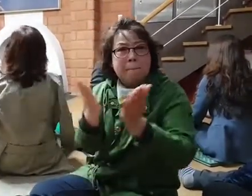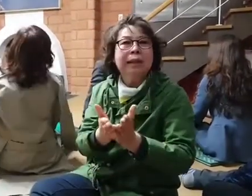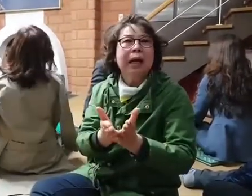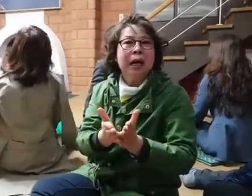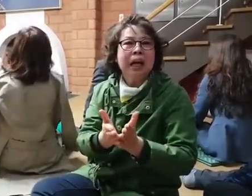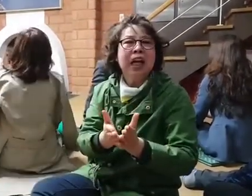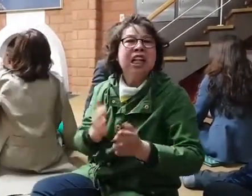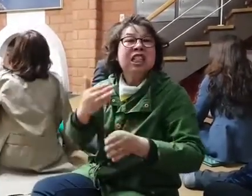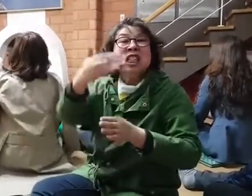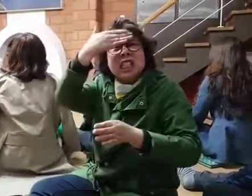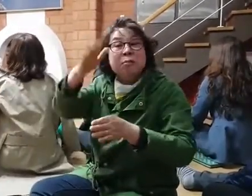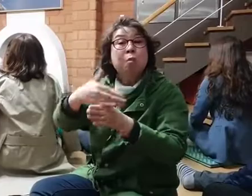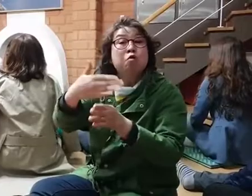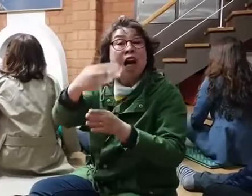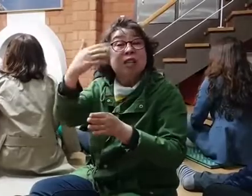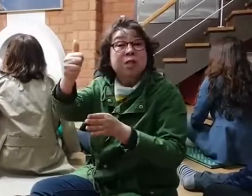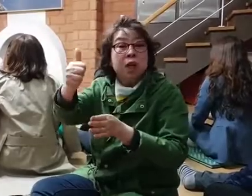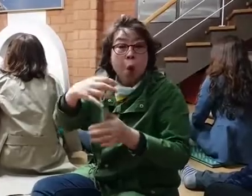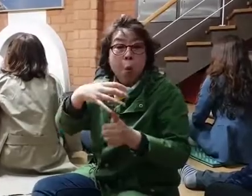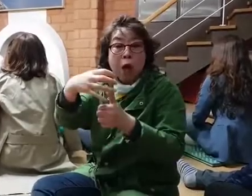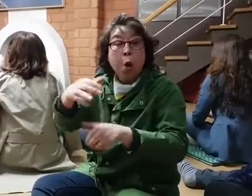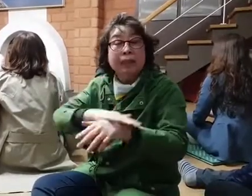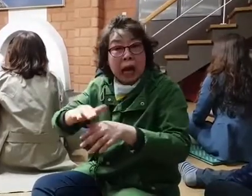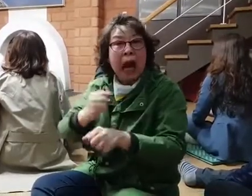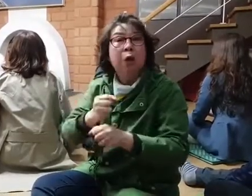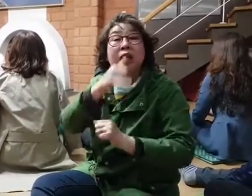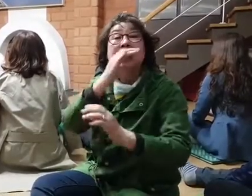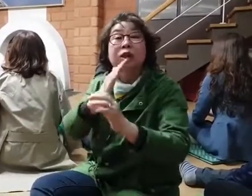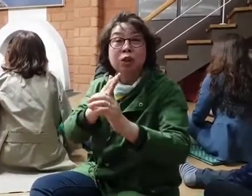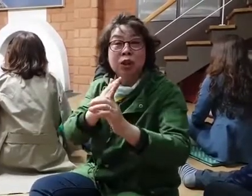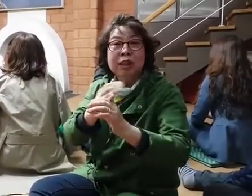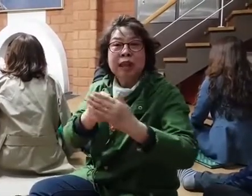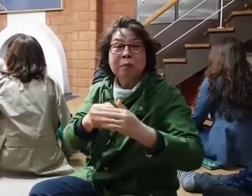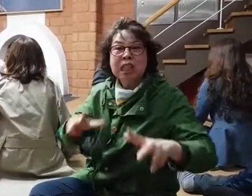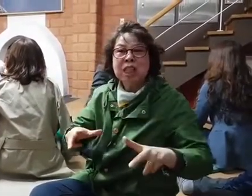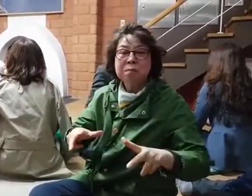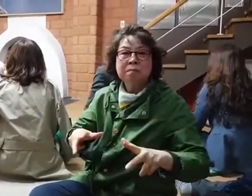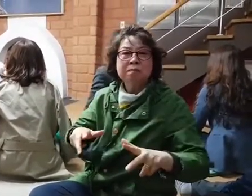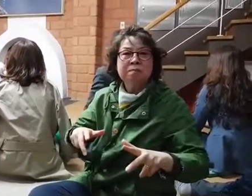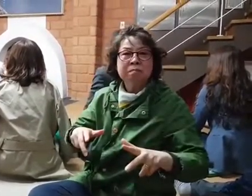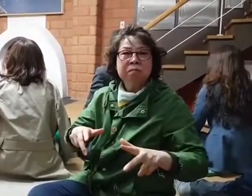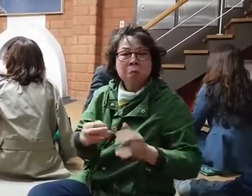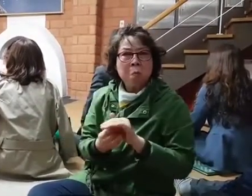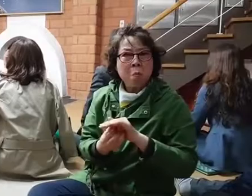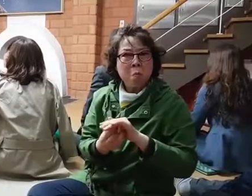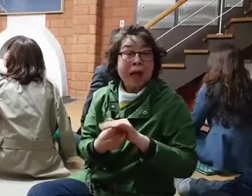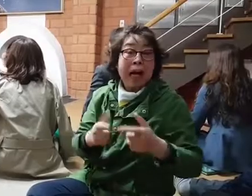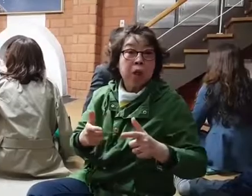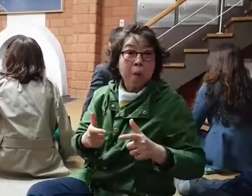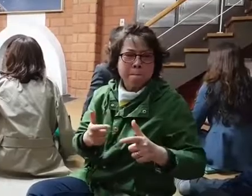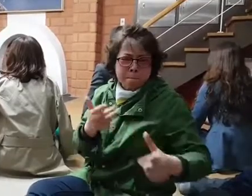맞아떨어지게끔 김정은이는 잘 활용을 하고 있고 그렇게 해서 지금은 트릭을 쓰는 게 아닙니다. 어떻게든